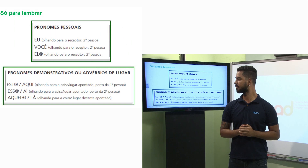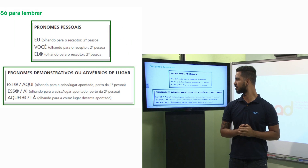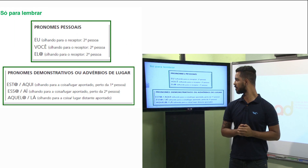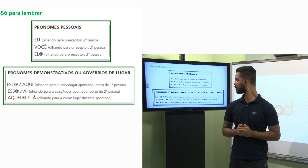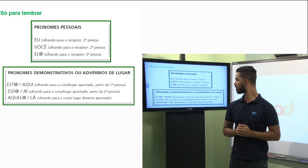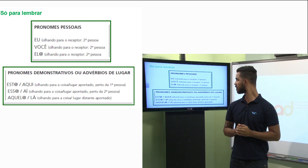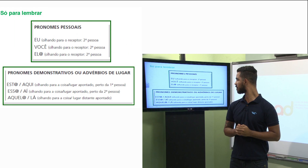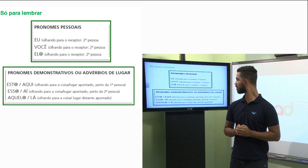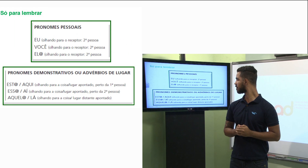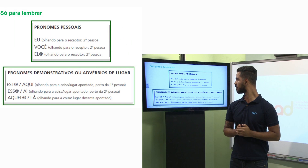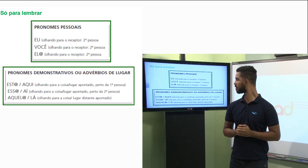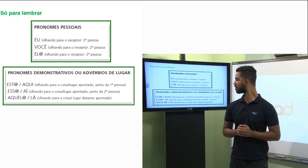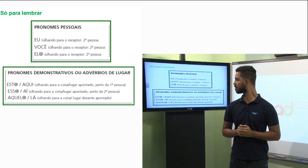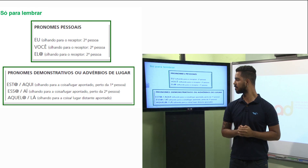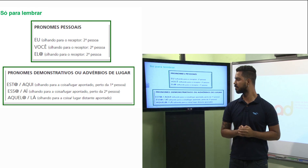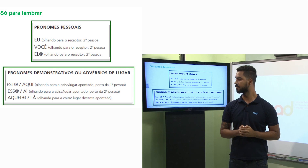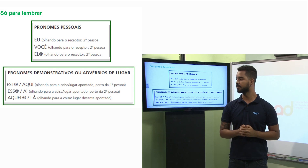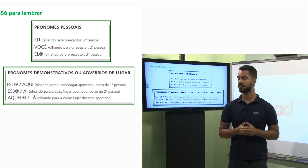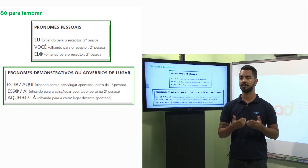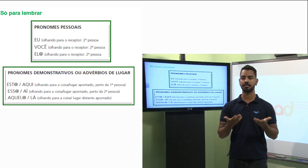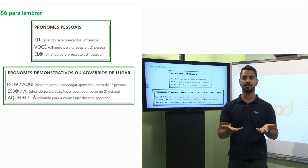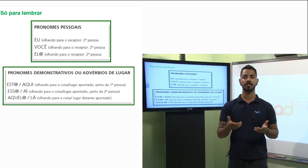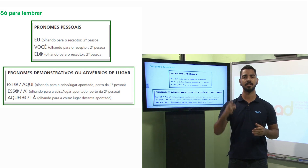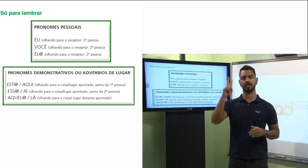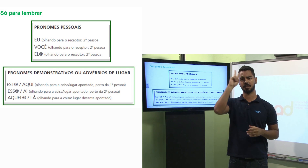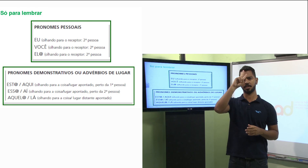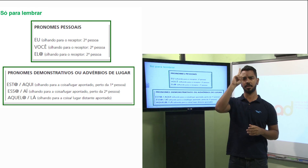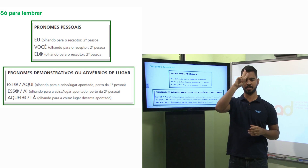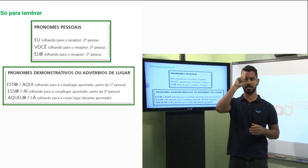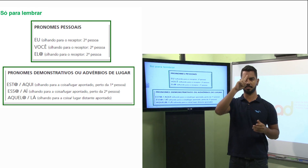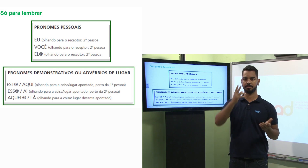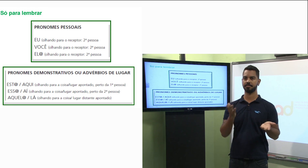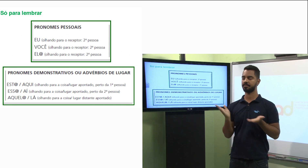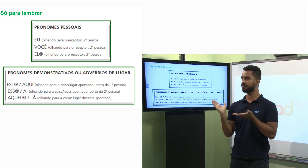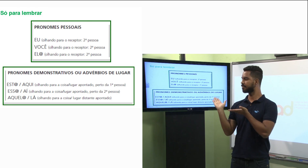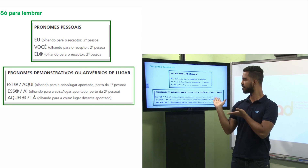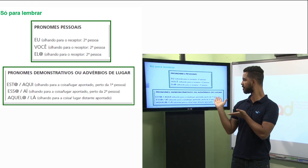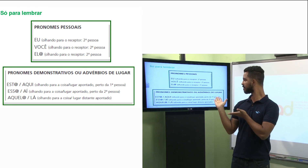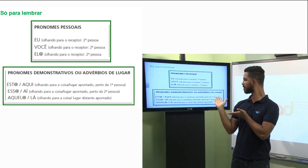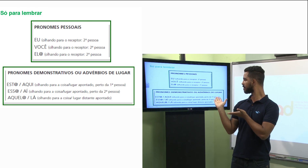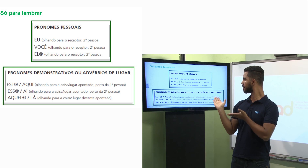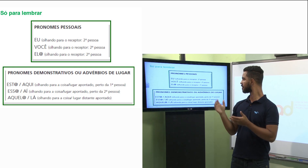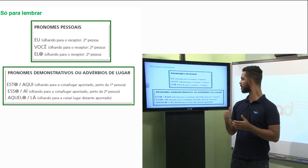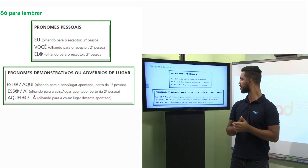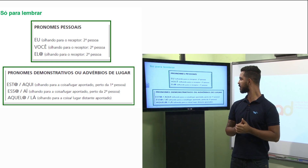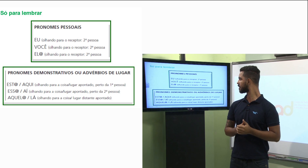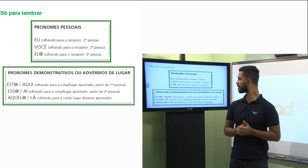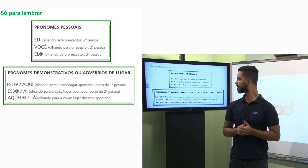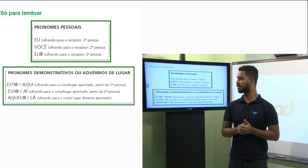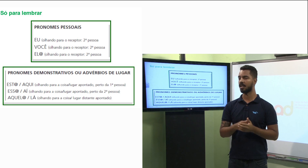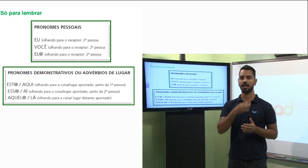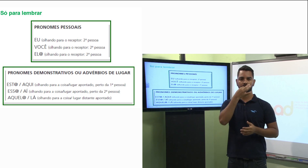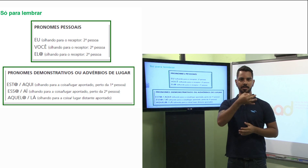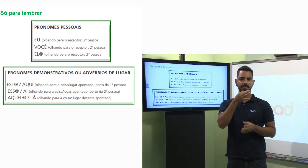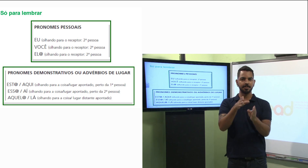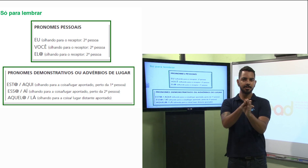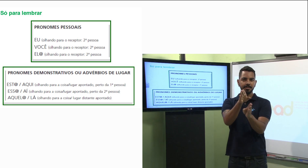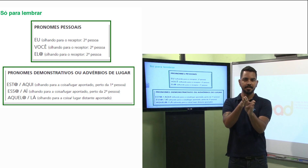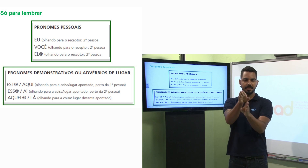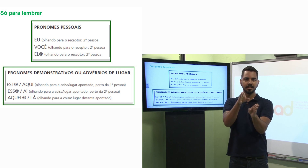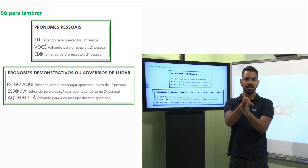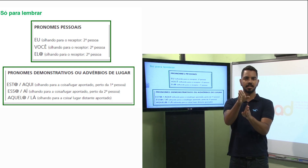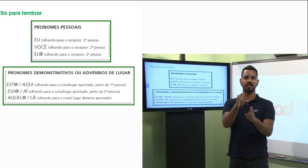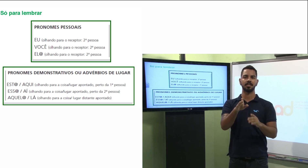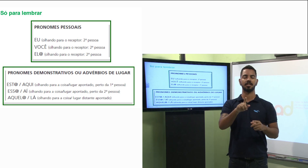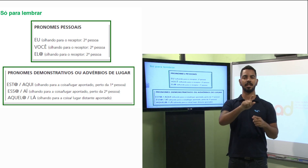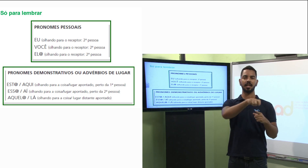Agora, só para lembrar, neste slide apresentamos algumas dicas em relação ao emprego dos sinais,